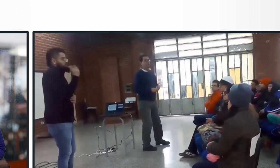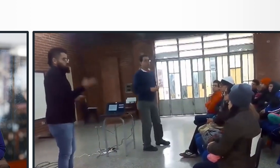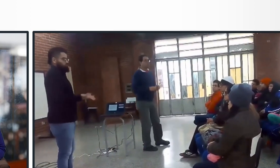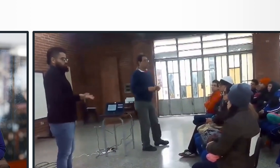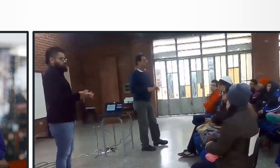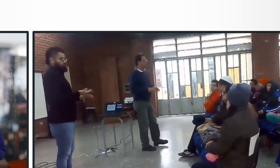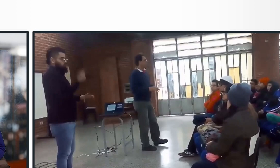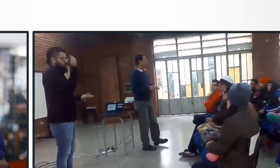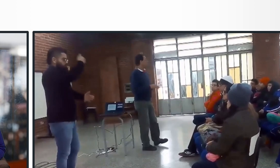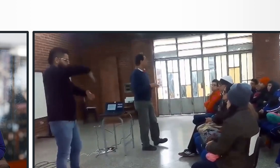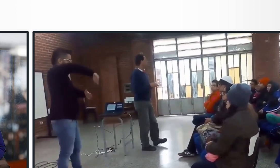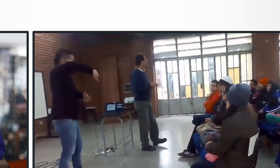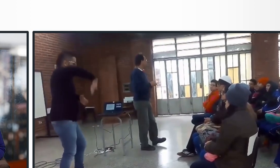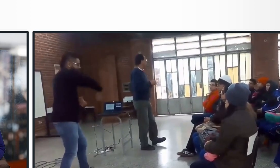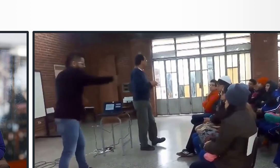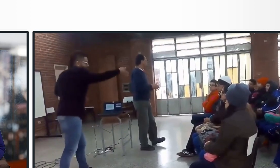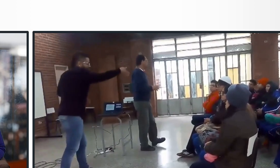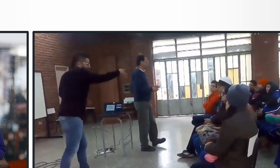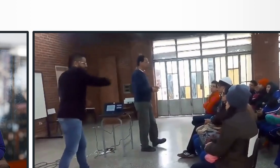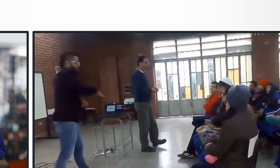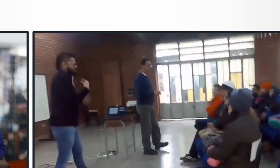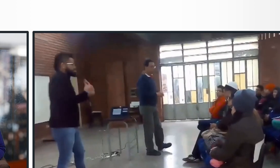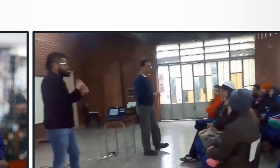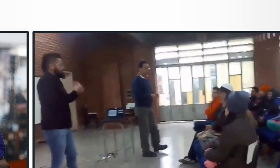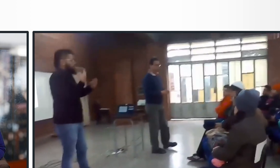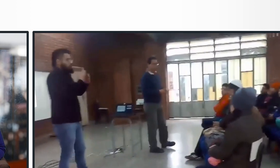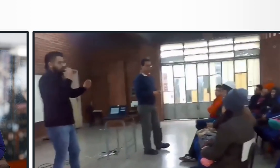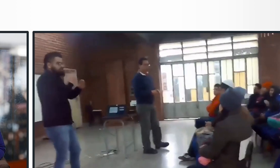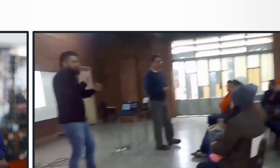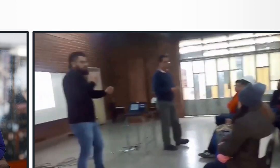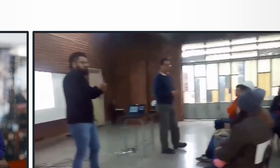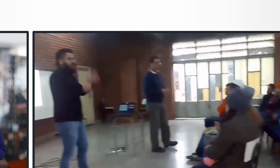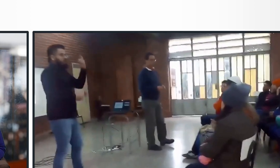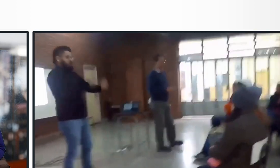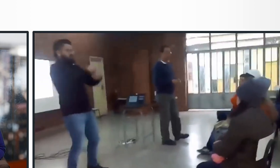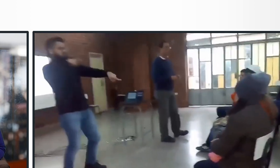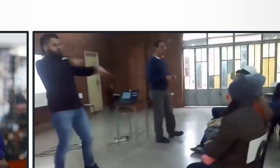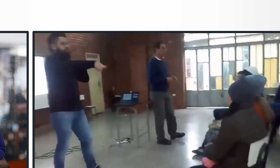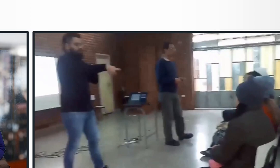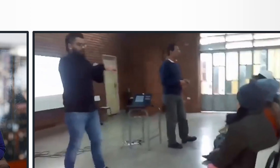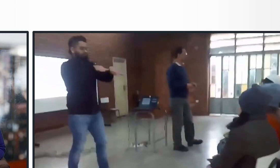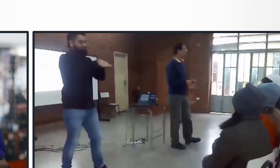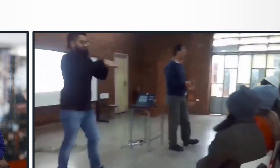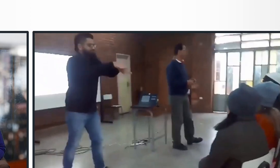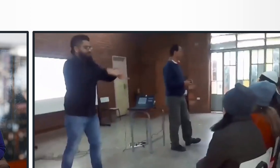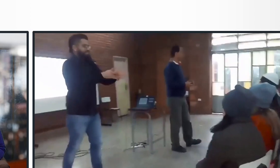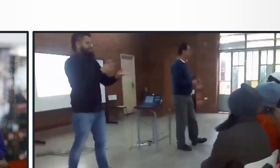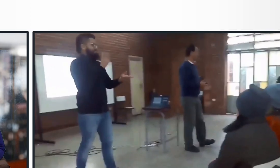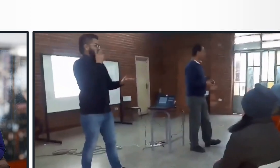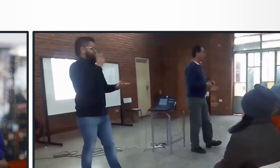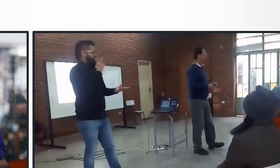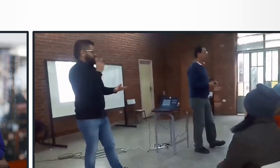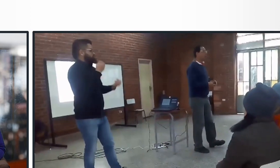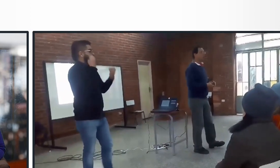persona sorda tiene una característica, ellos te ponen señas, te ponen una seña por tu nombre. Yo, por ejemplo, me